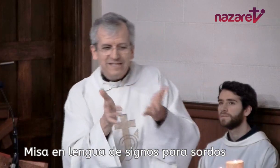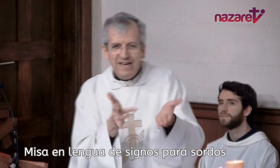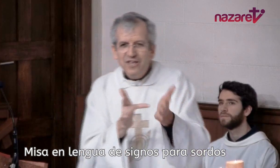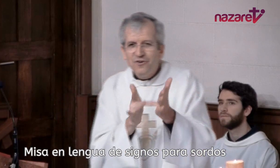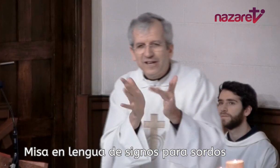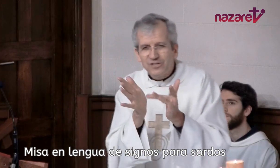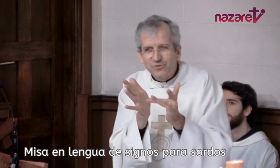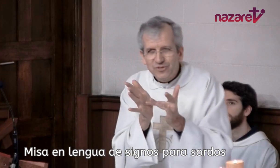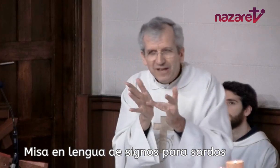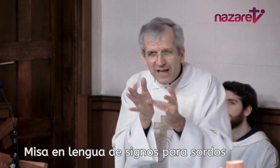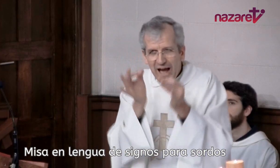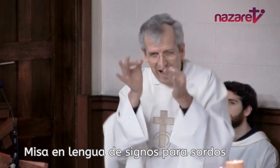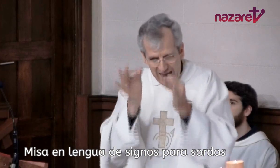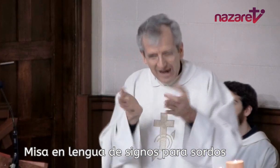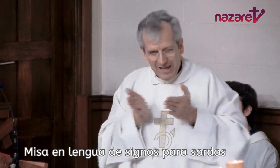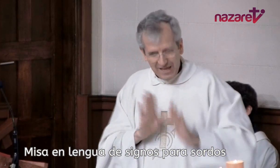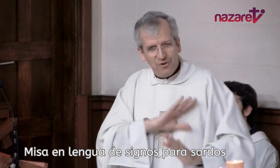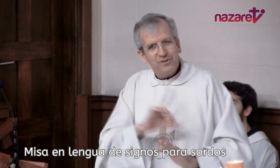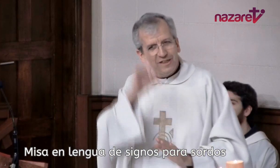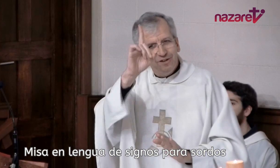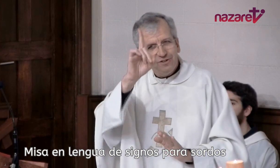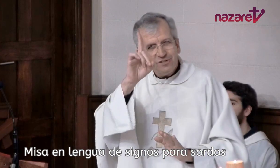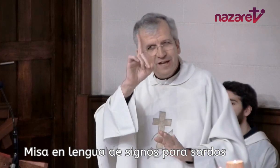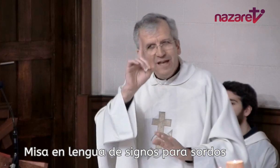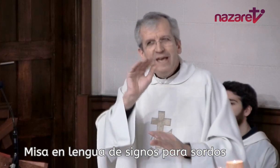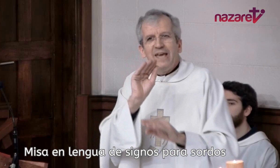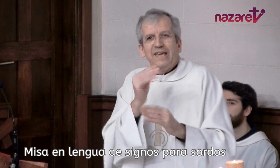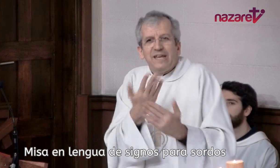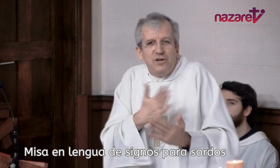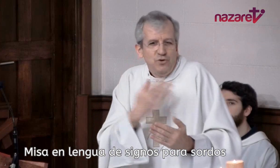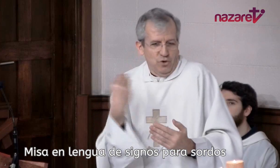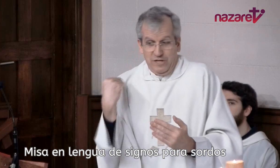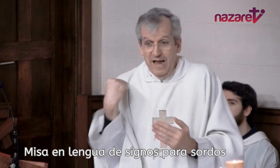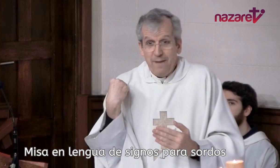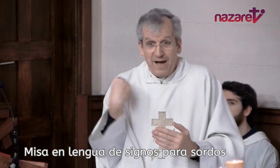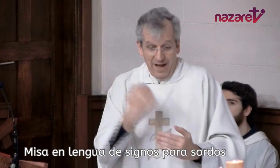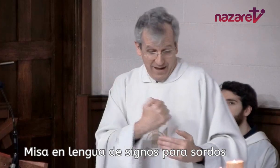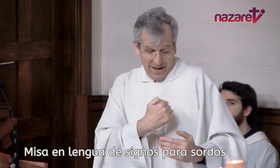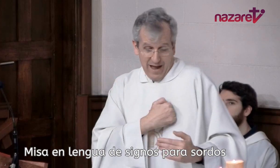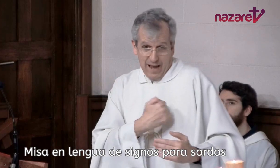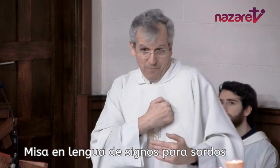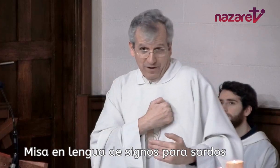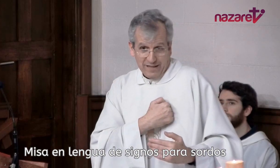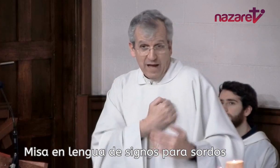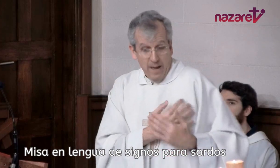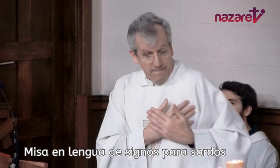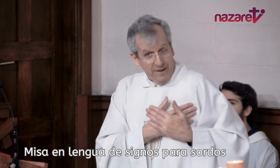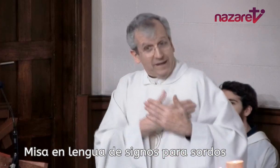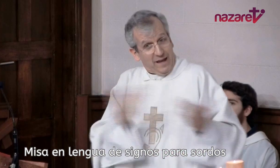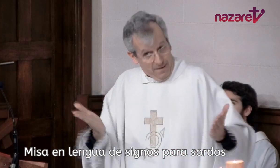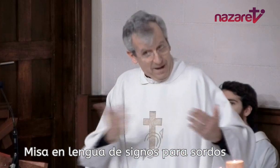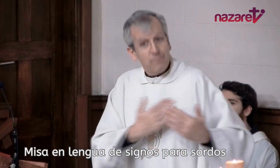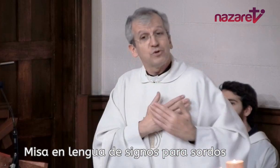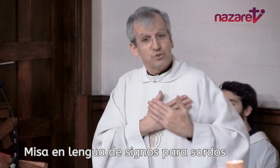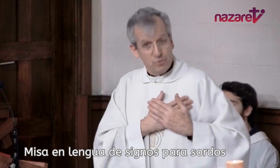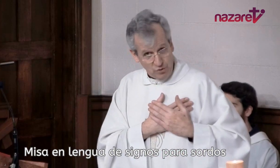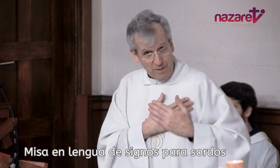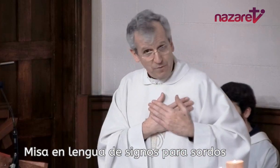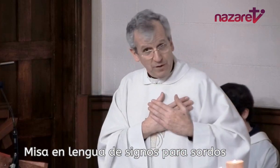este niño Jesús, al Hijo de Dios, que nos llama a la puerta para que alabramos nuestro amor,